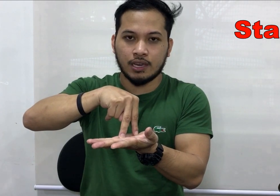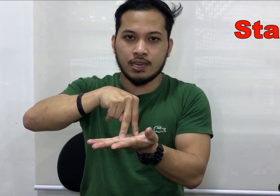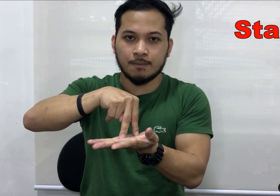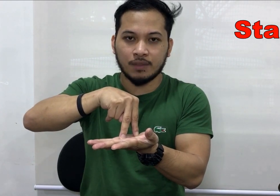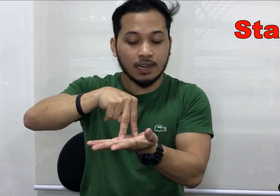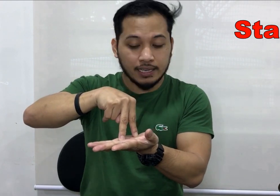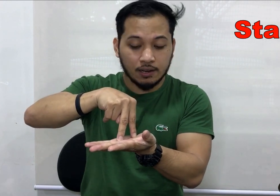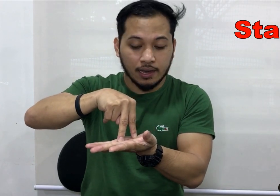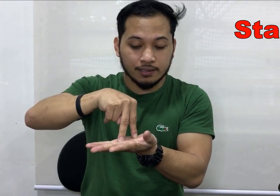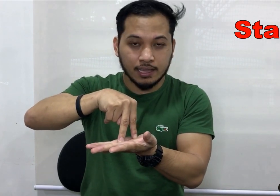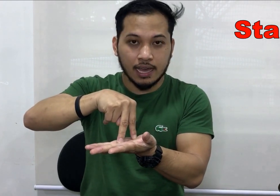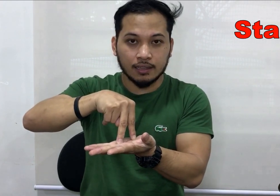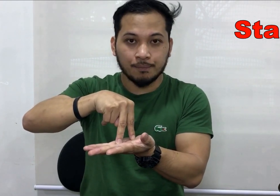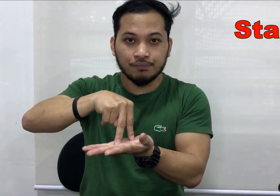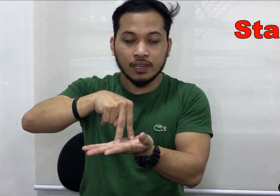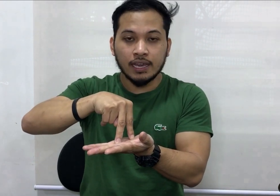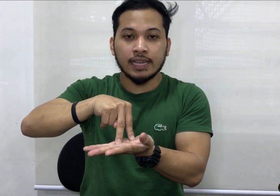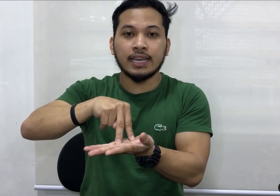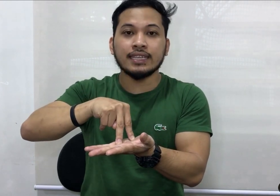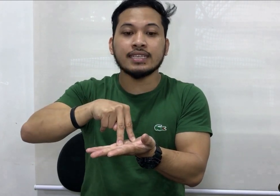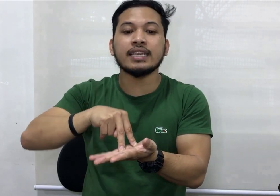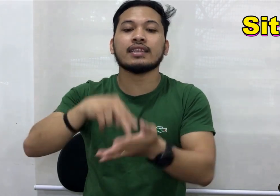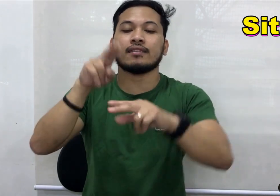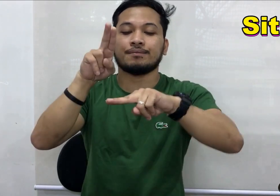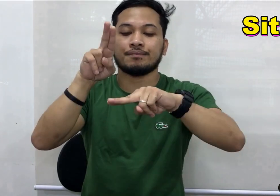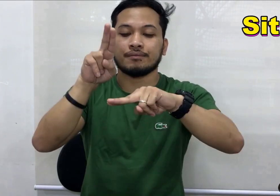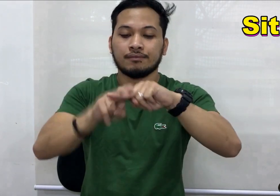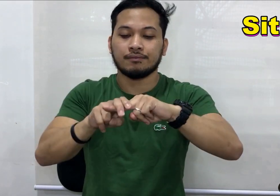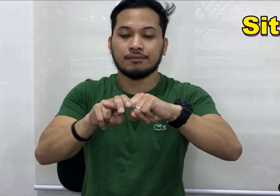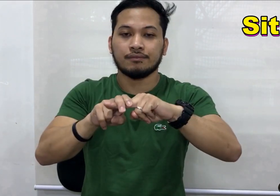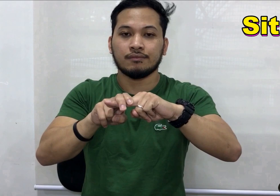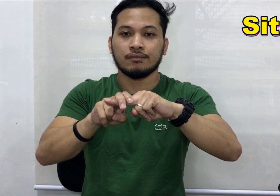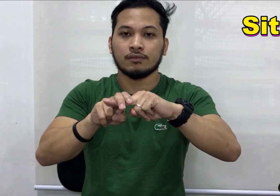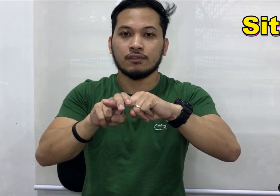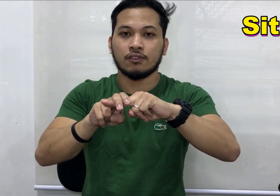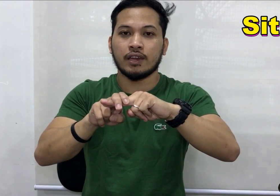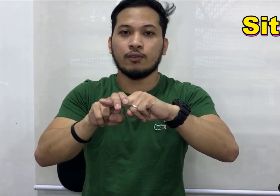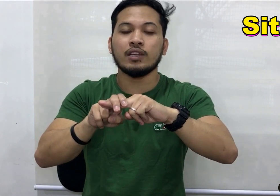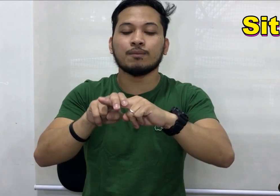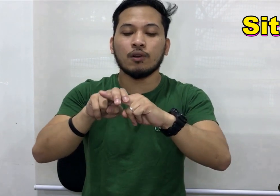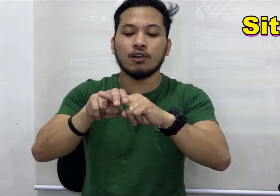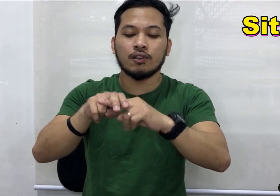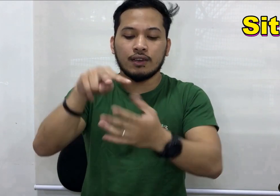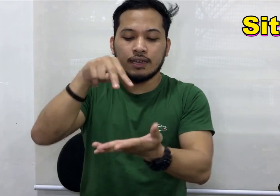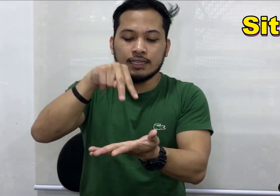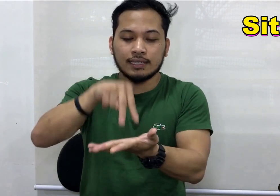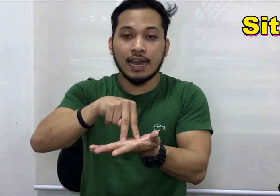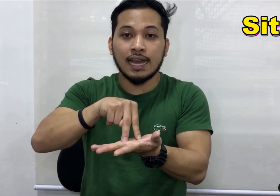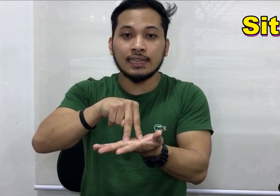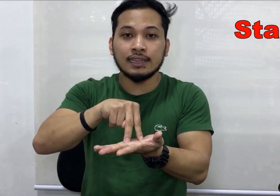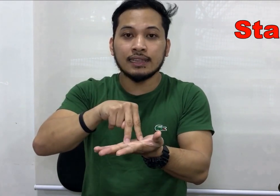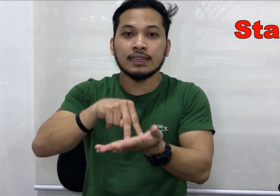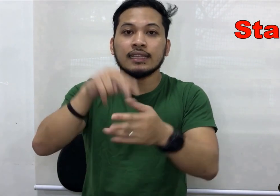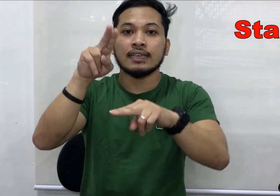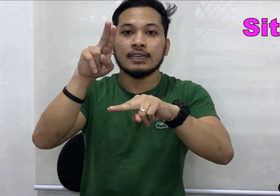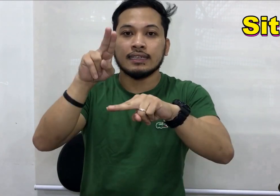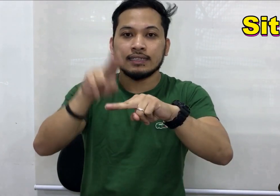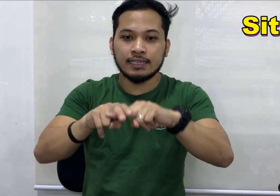Okay? So, ganyan lang, stand. And then, sit. Okay, ulit po. Stand.